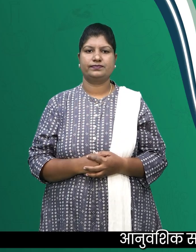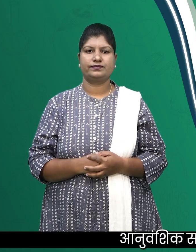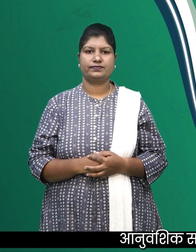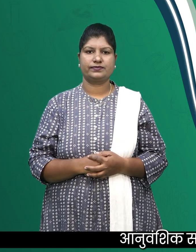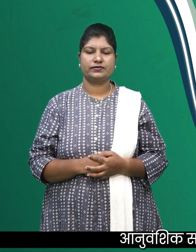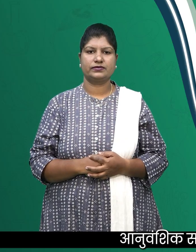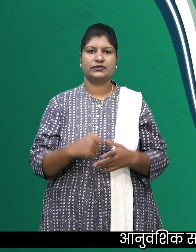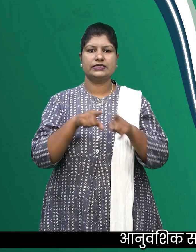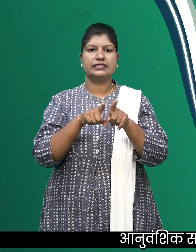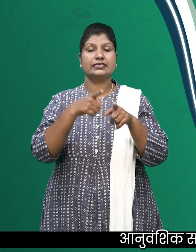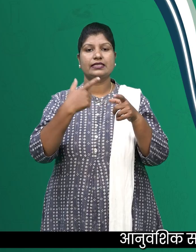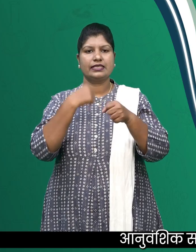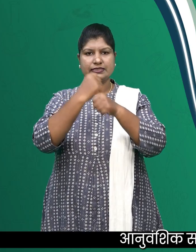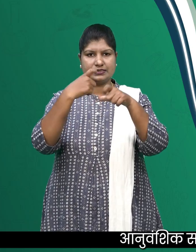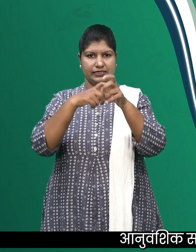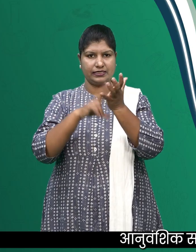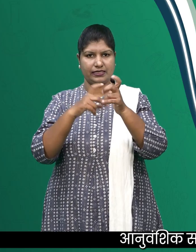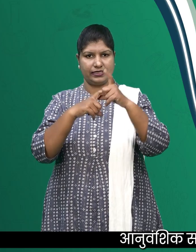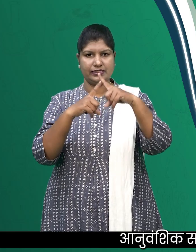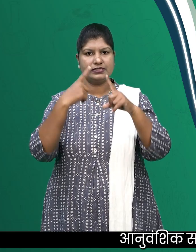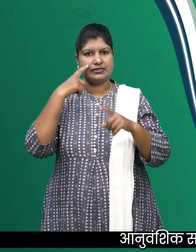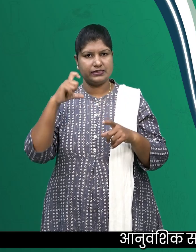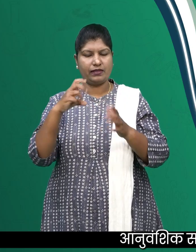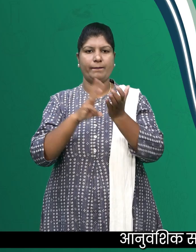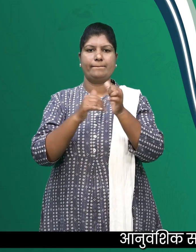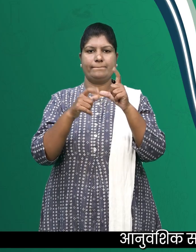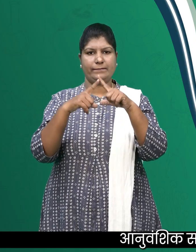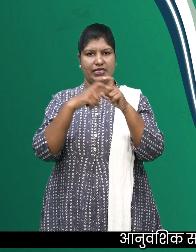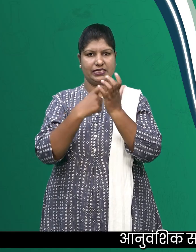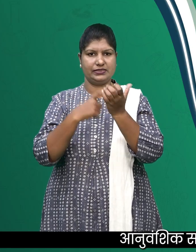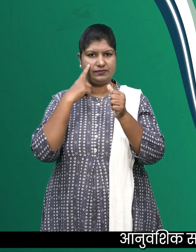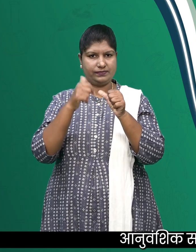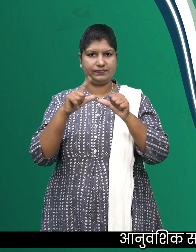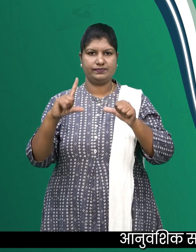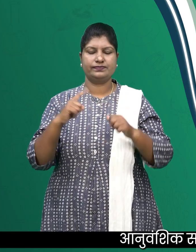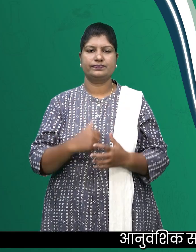आनुवंशिक सामग्री के रूप में स्थापित किया गया।